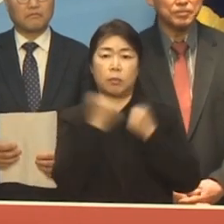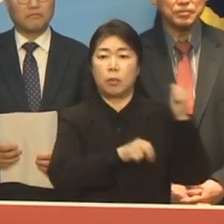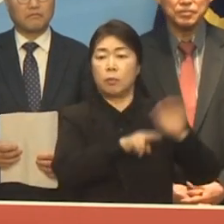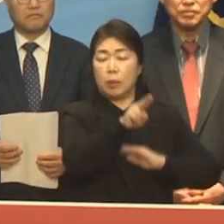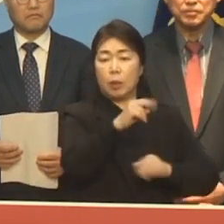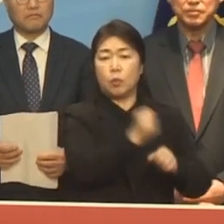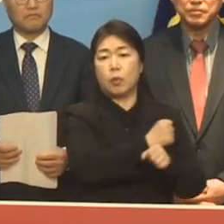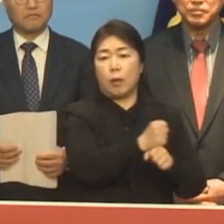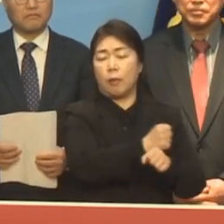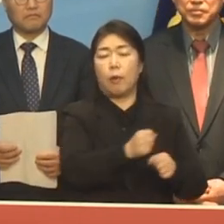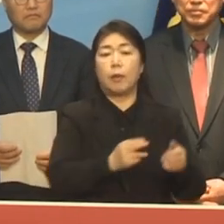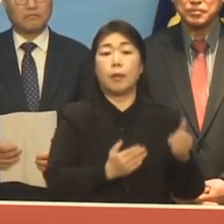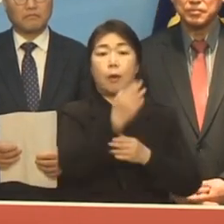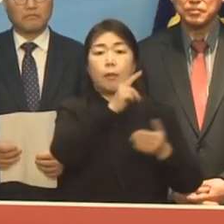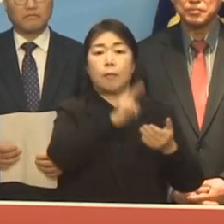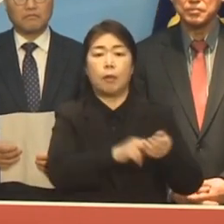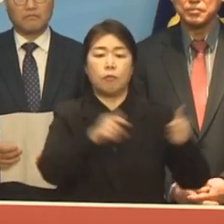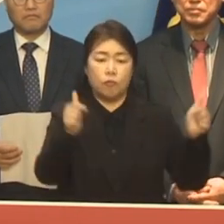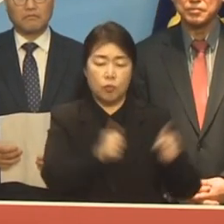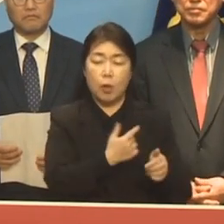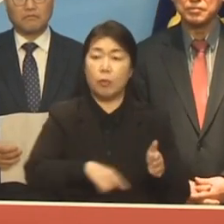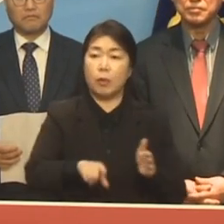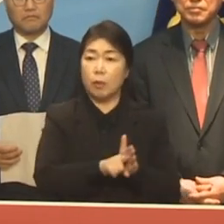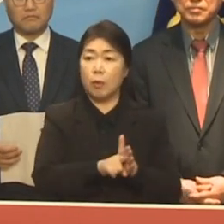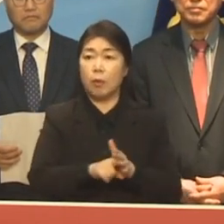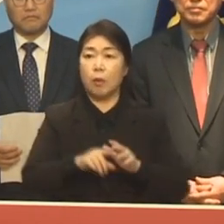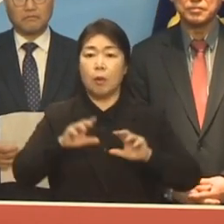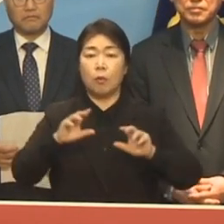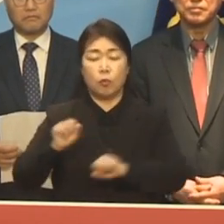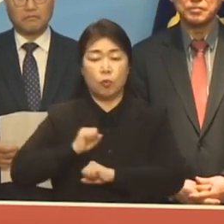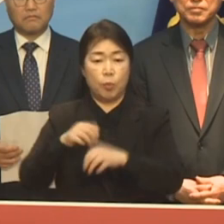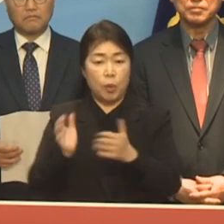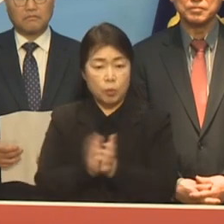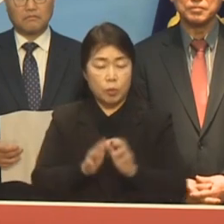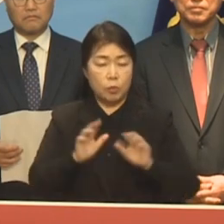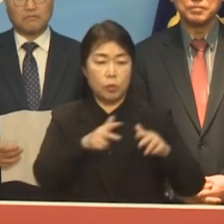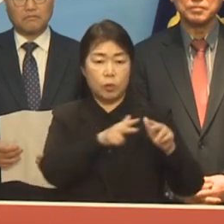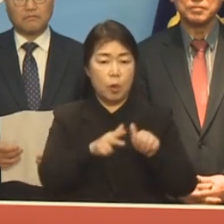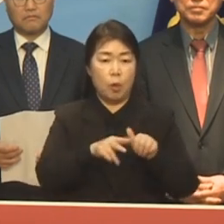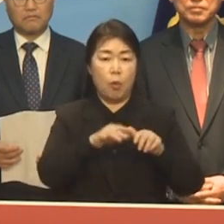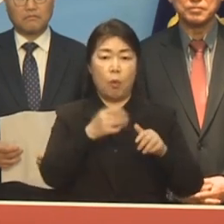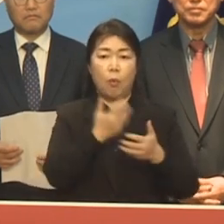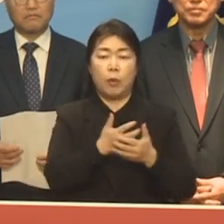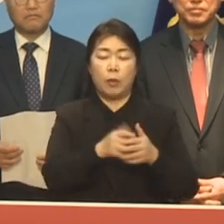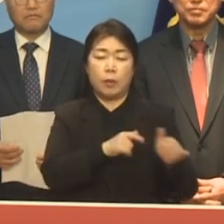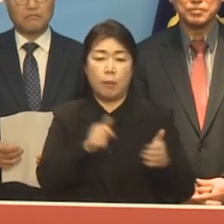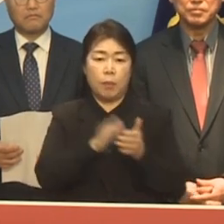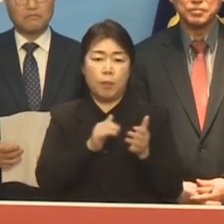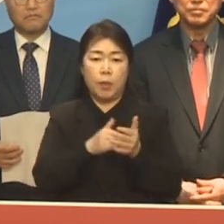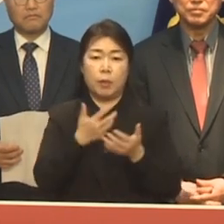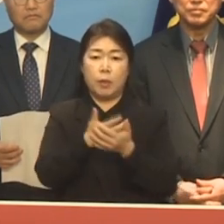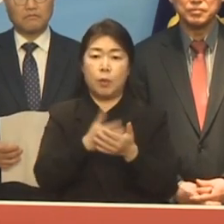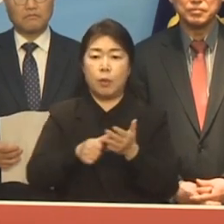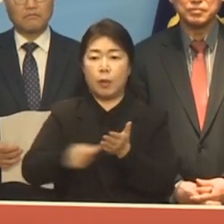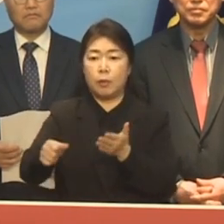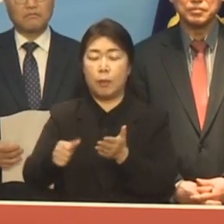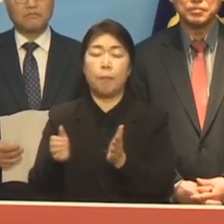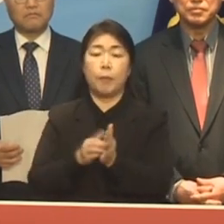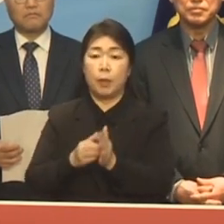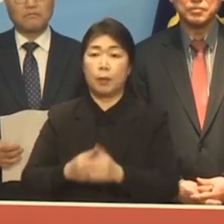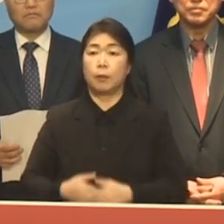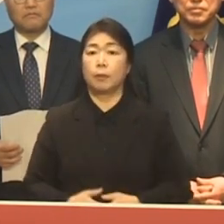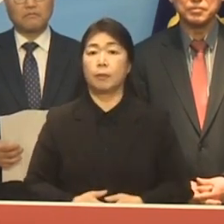조작하고 사건을 은폐 축소하기 위하여 국방부와 국정원의 각종 비밀 자료를 삭제, 증거를